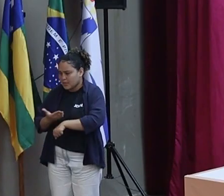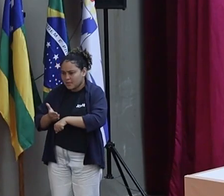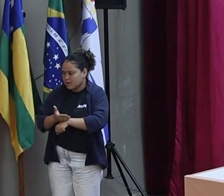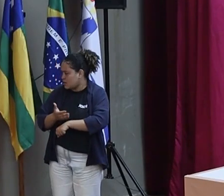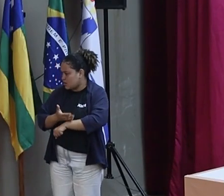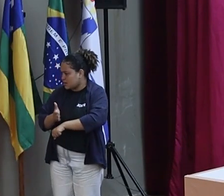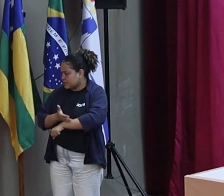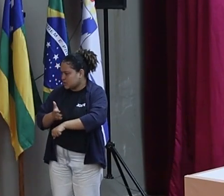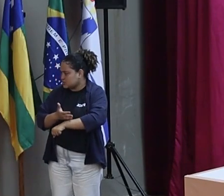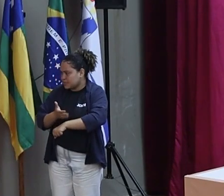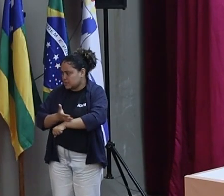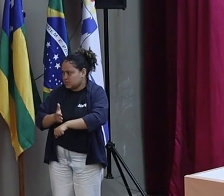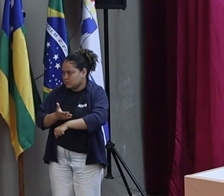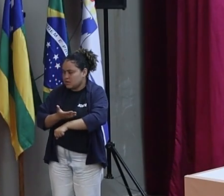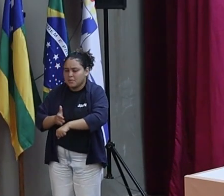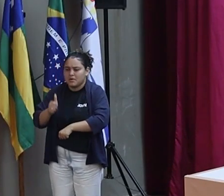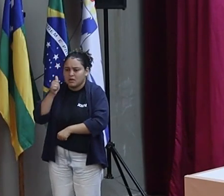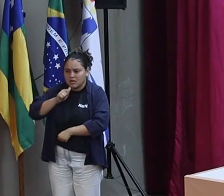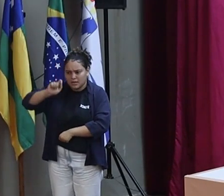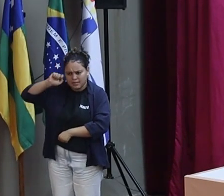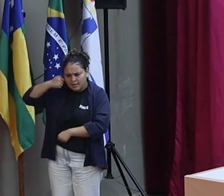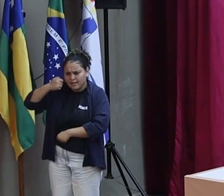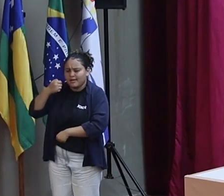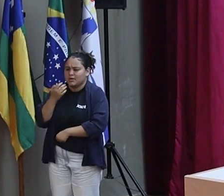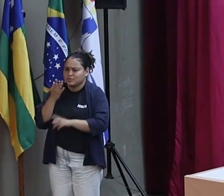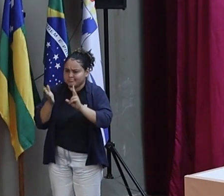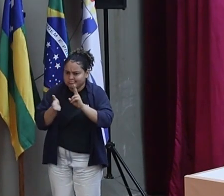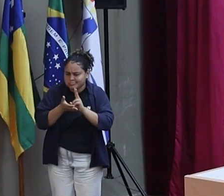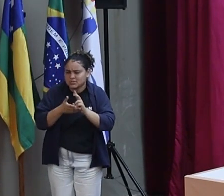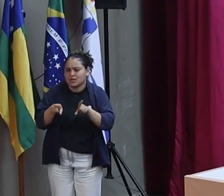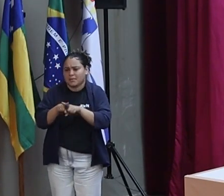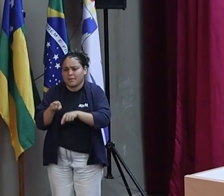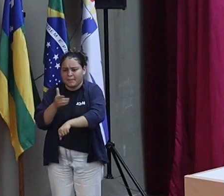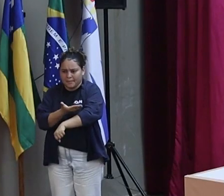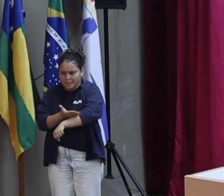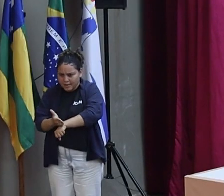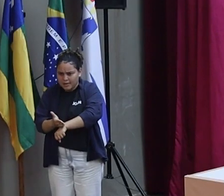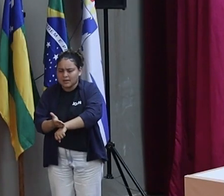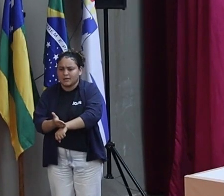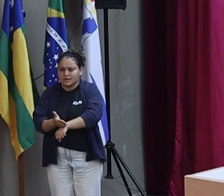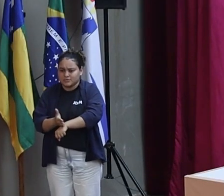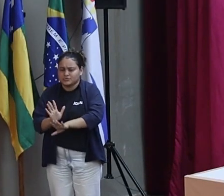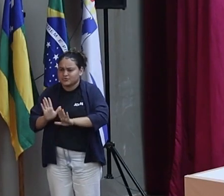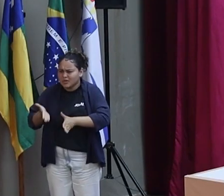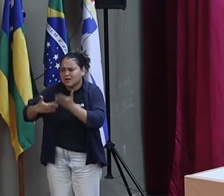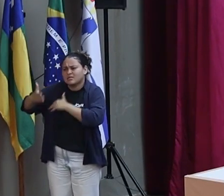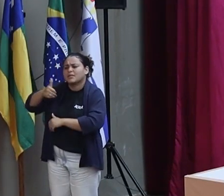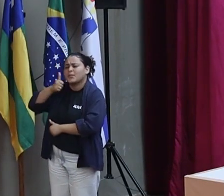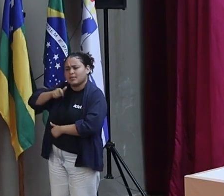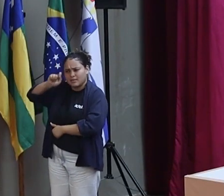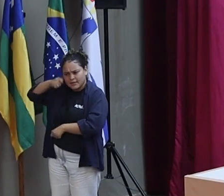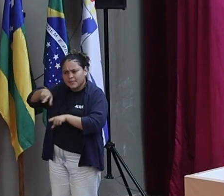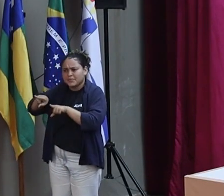pesquisa dela, ela não encontrou as mulheres indígenas, né? As mulheres brancas, claro, que estavam lá, e as mulheres negras,